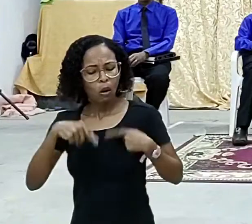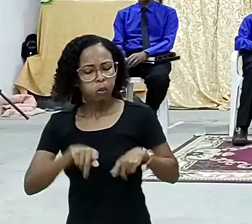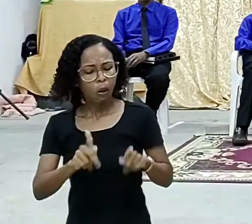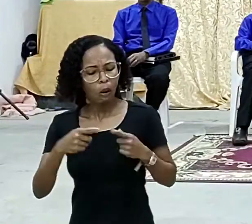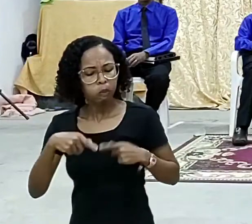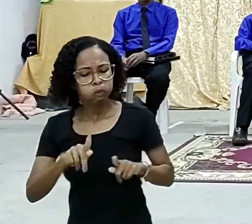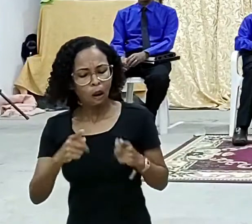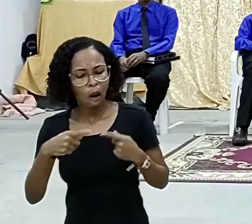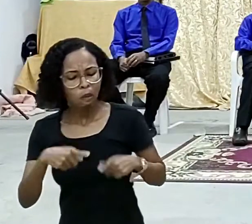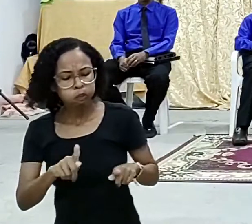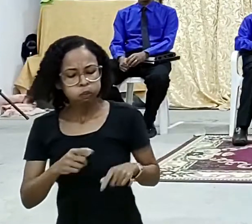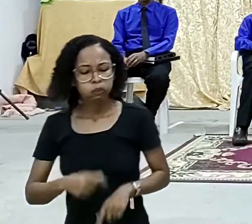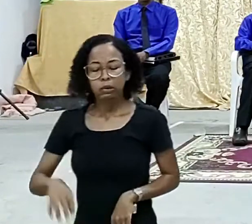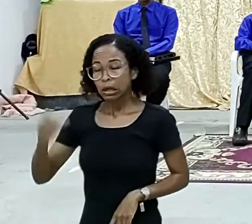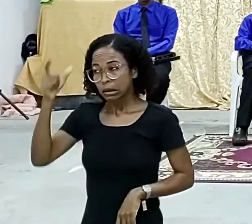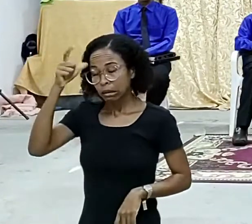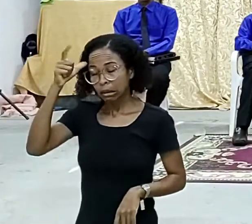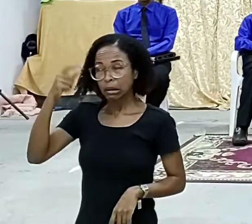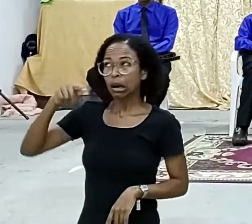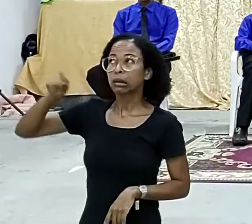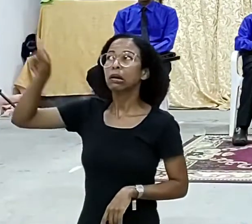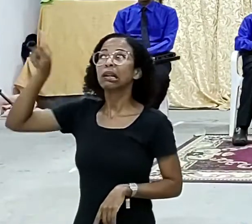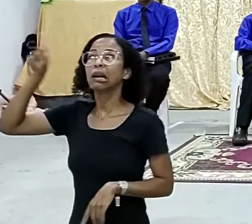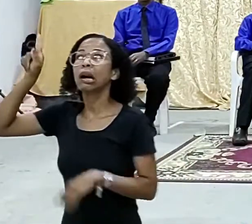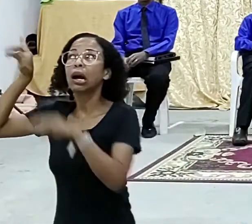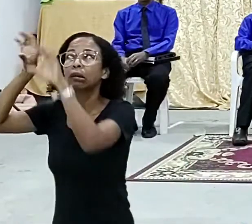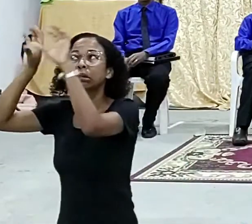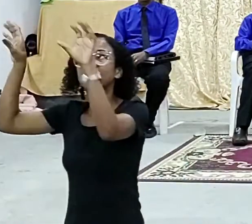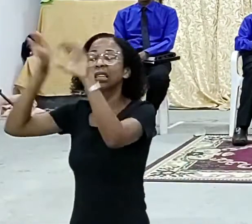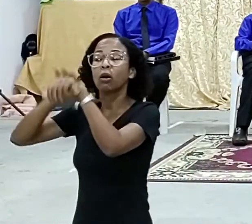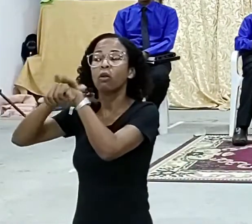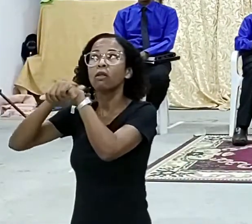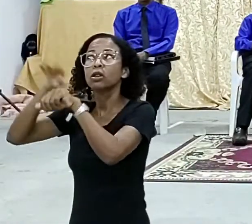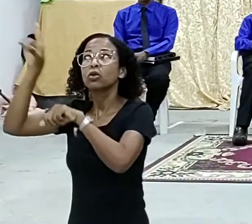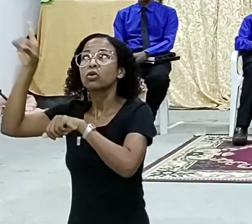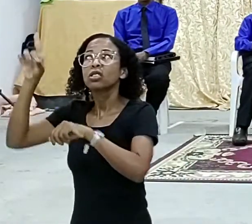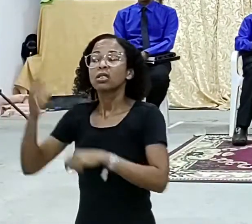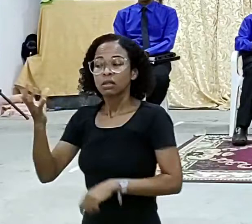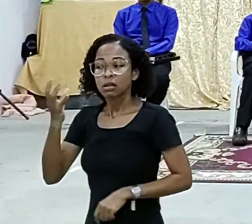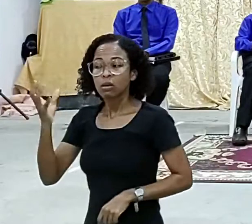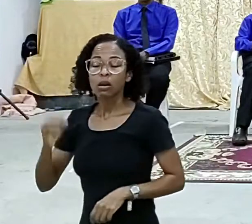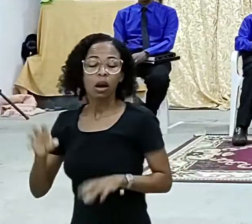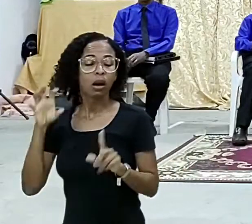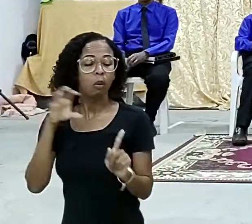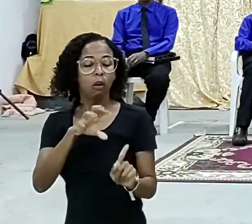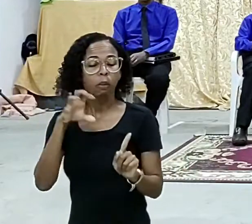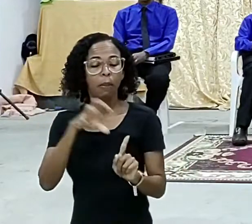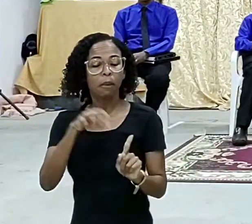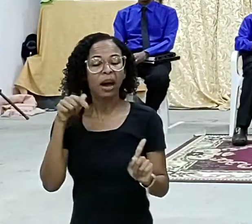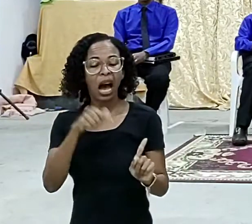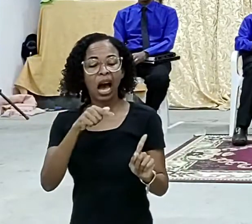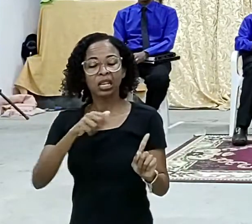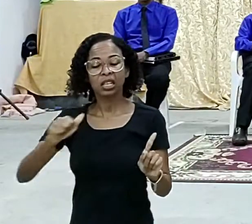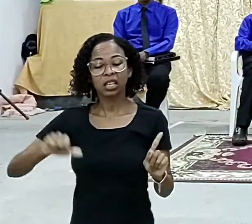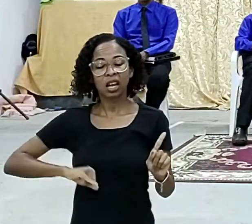contra Jó, pedindo a Deus que tocasse nele, dizendo que ele tinha muitos bens, já foi falado